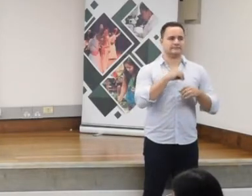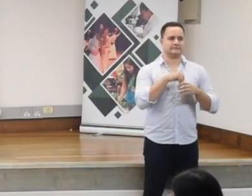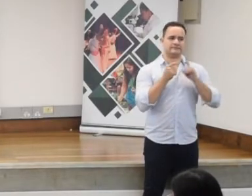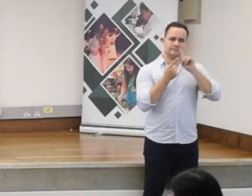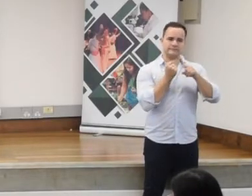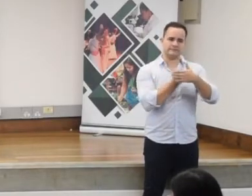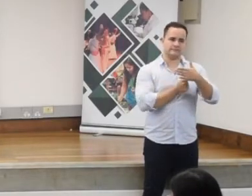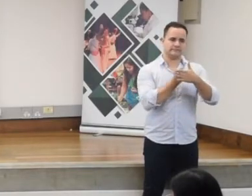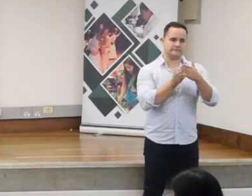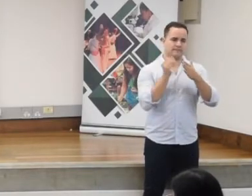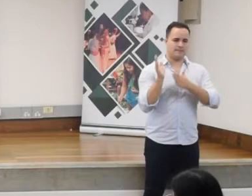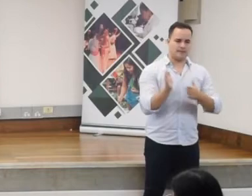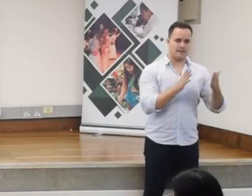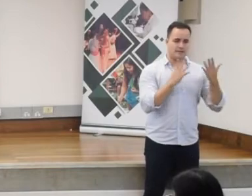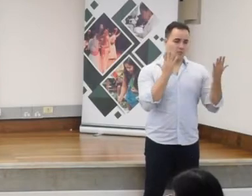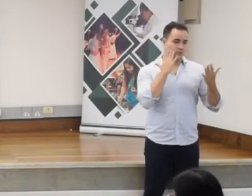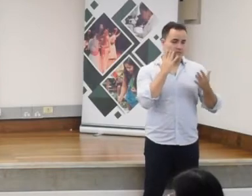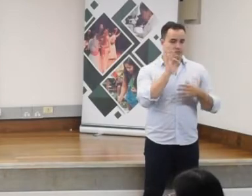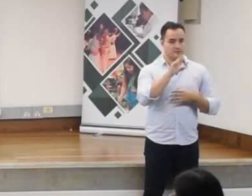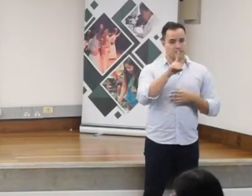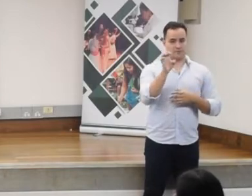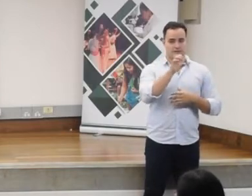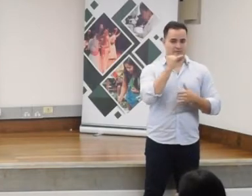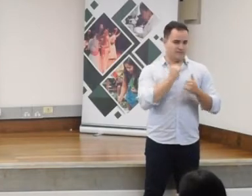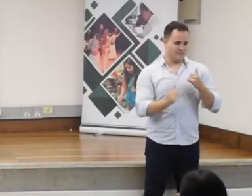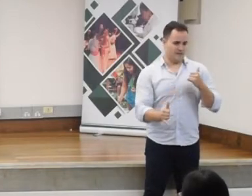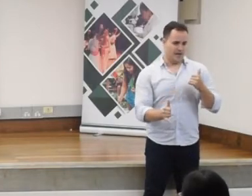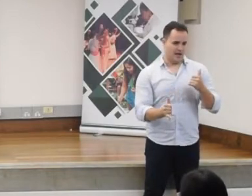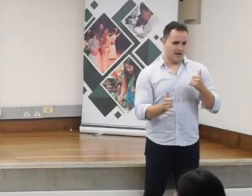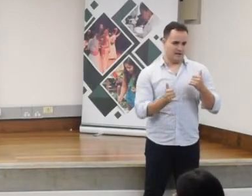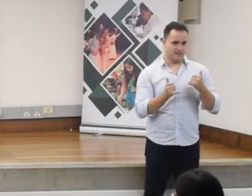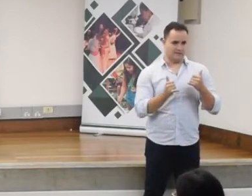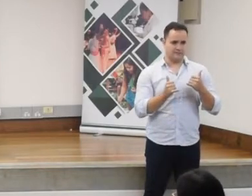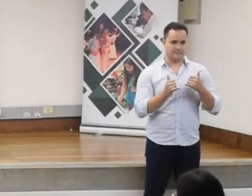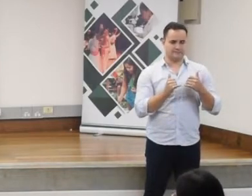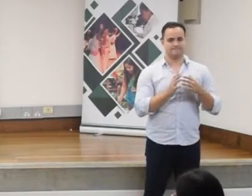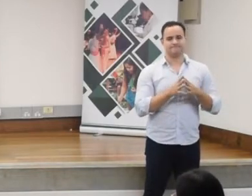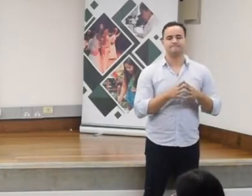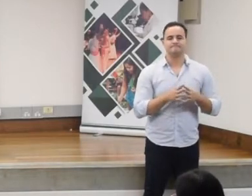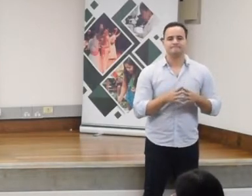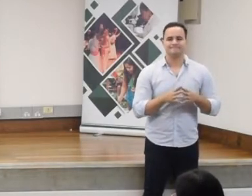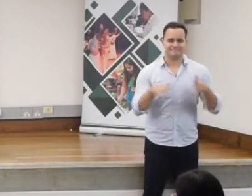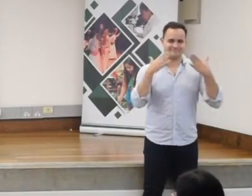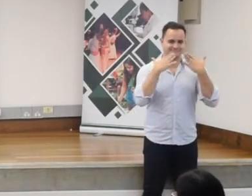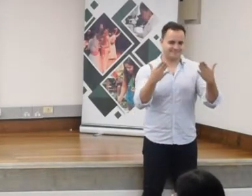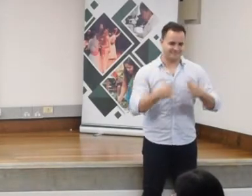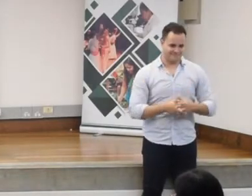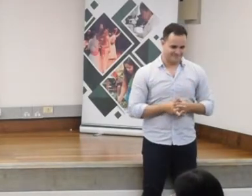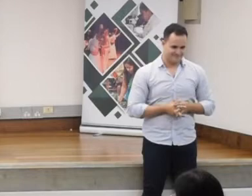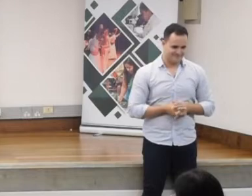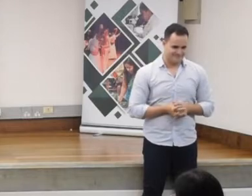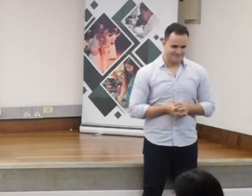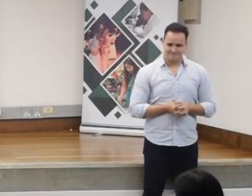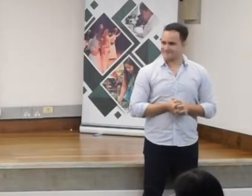podamos tener listo para el 31 de enero con los tiempos de los participantes. Muchísimas gracias.